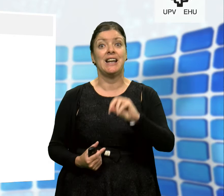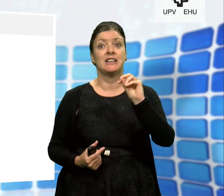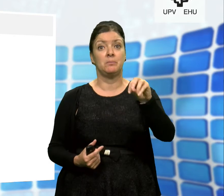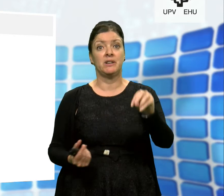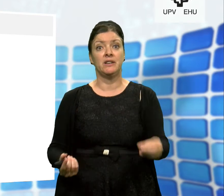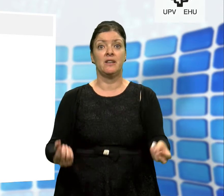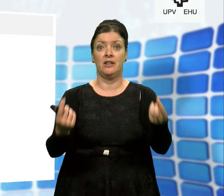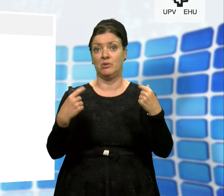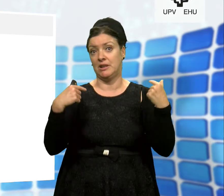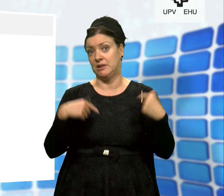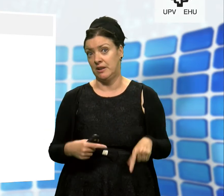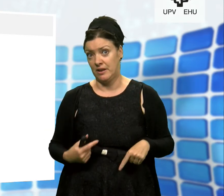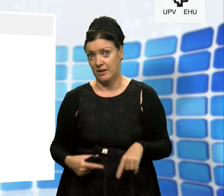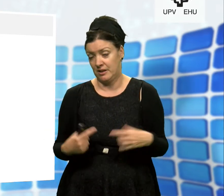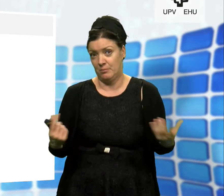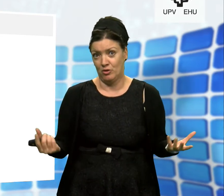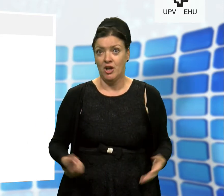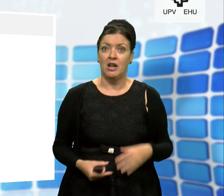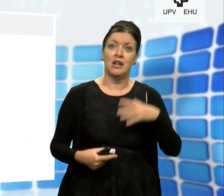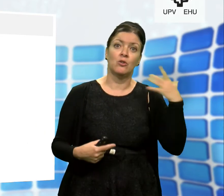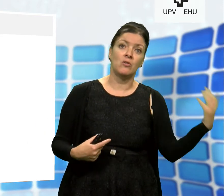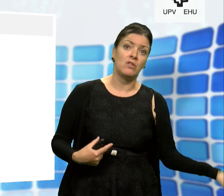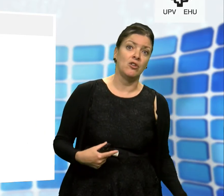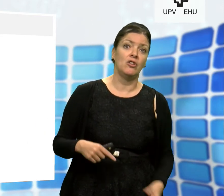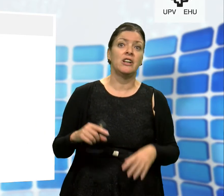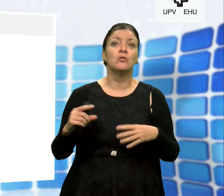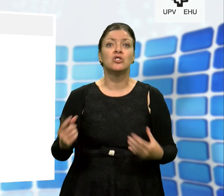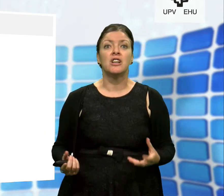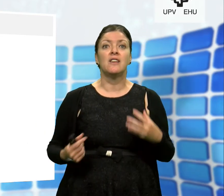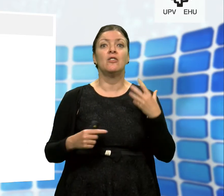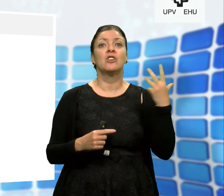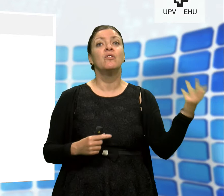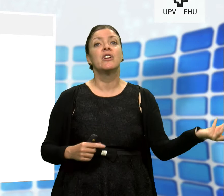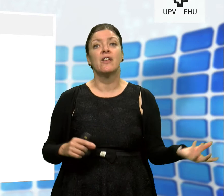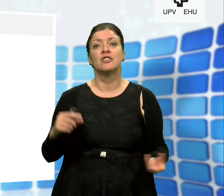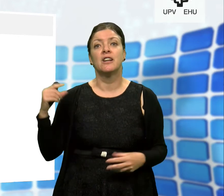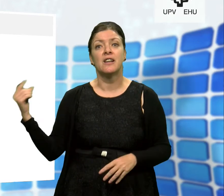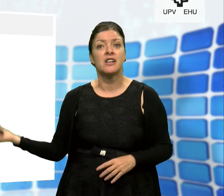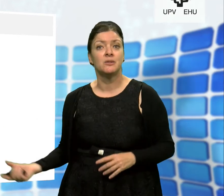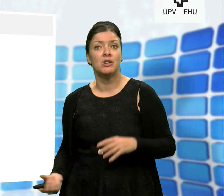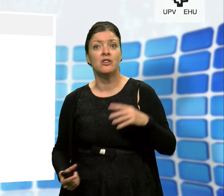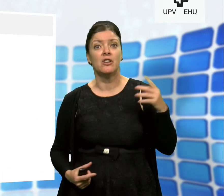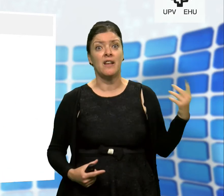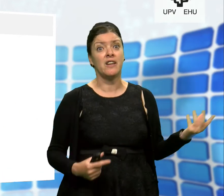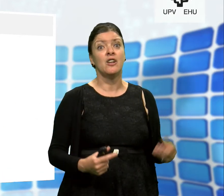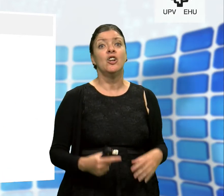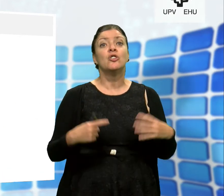se patentiza en nuestra existencia. Ejemplo, la corrupción, la injusticia, los refugiados, el racismo, la intolerancia. Todos